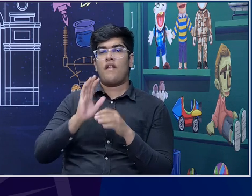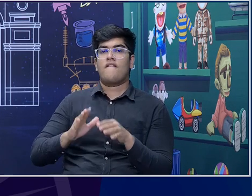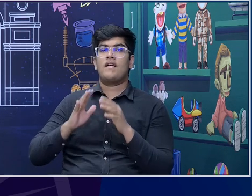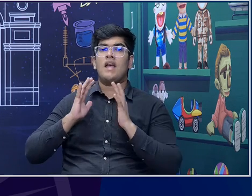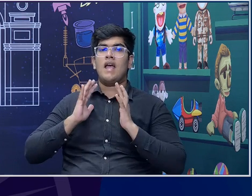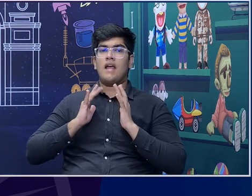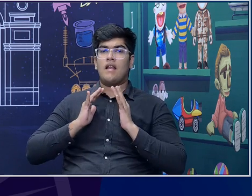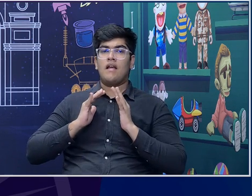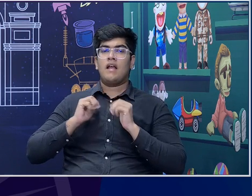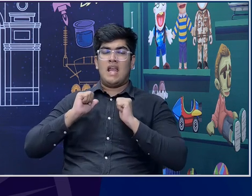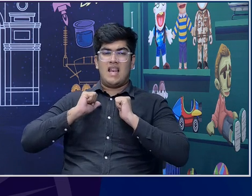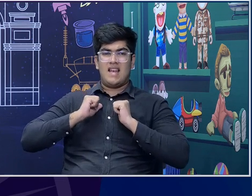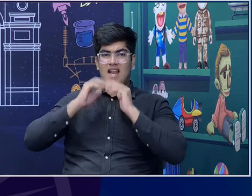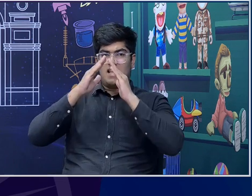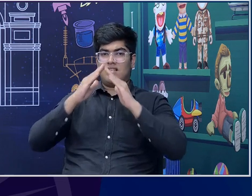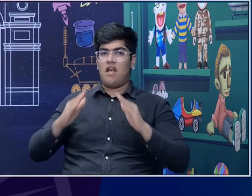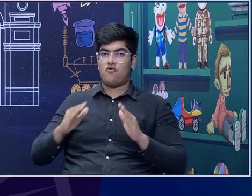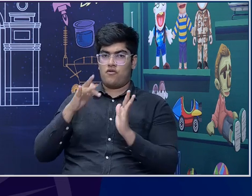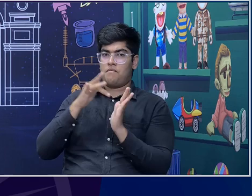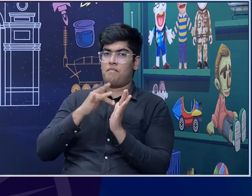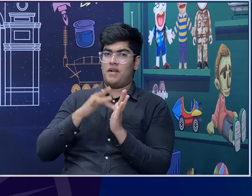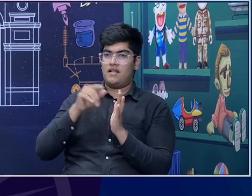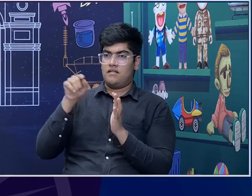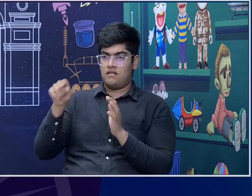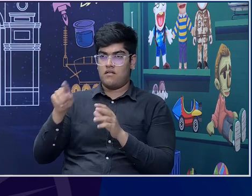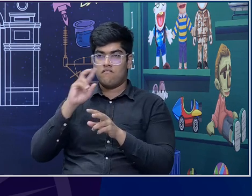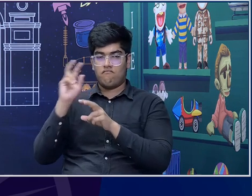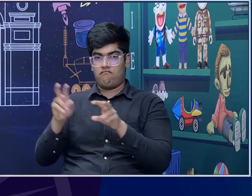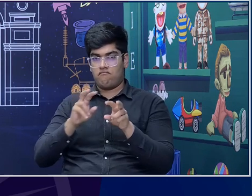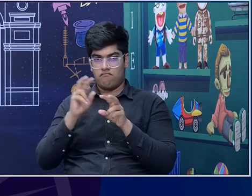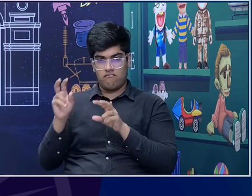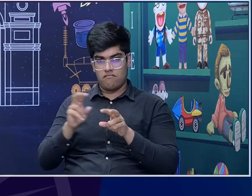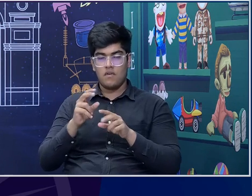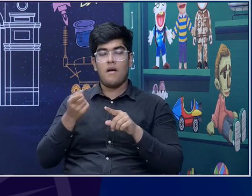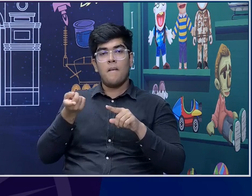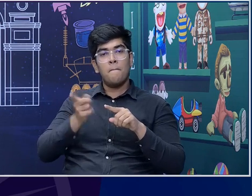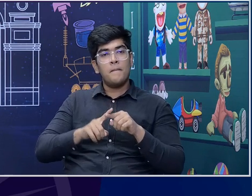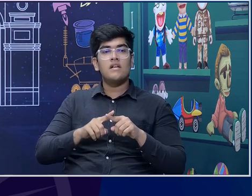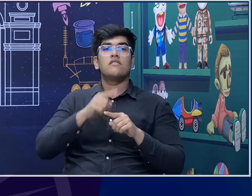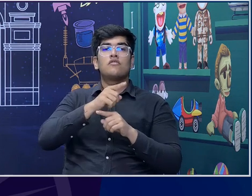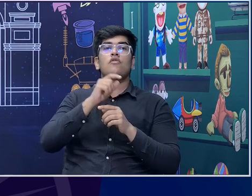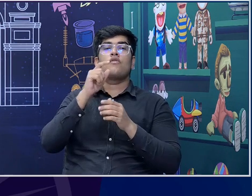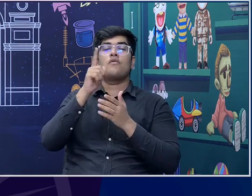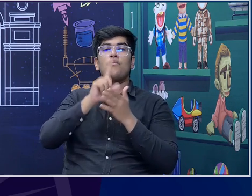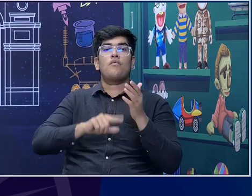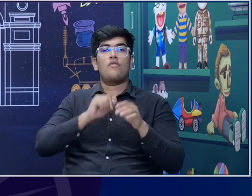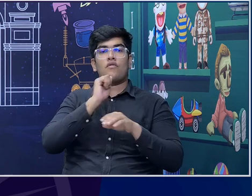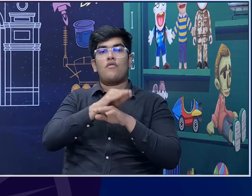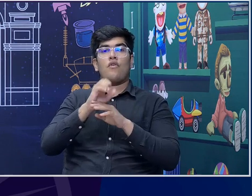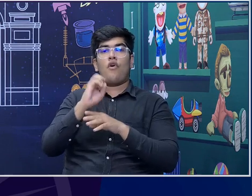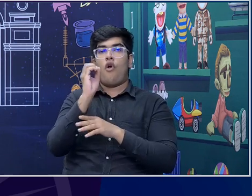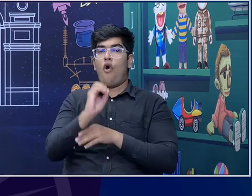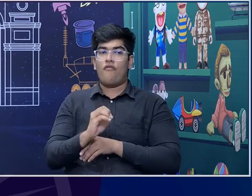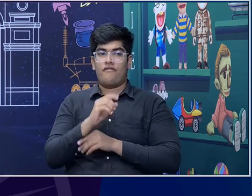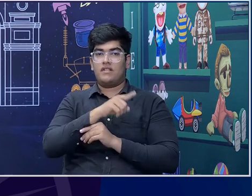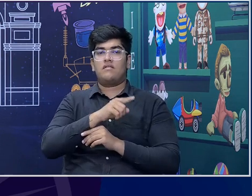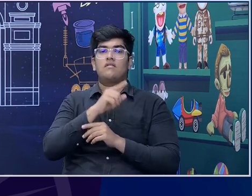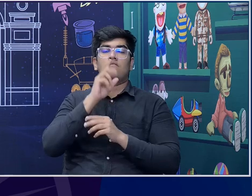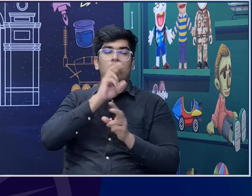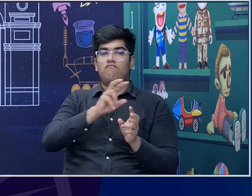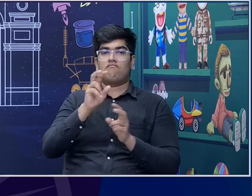और जो उनका post office था, उसकी चौकिदारी उनको रात को मिलती थी करने के लिए, एक बार वो सब रात को सो रहे थे,